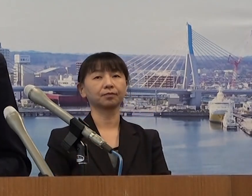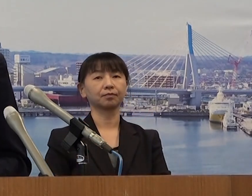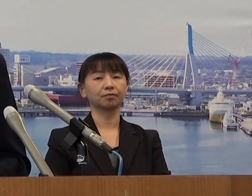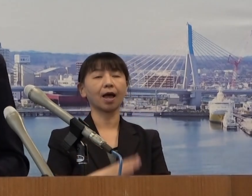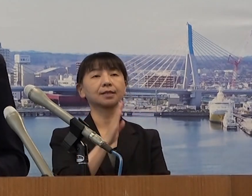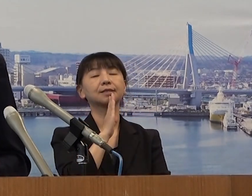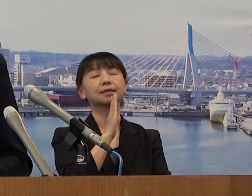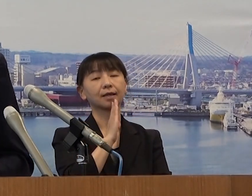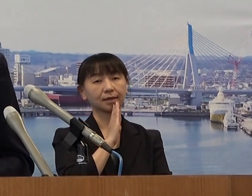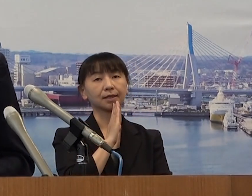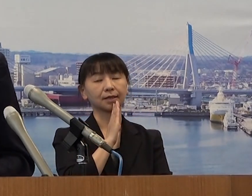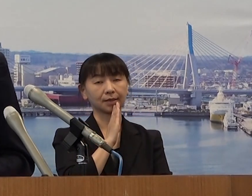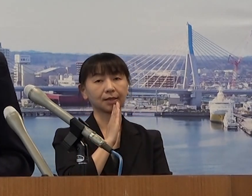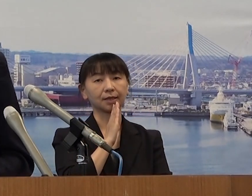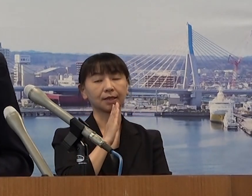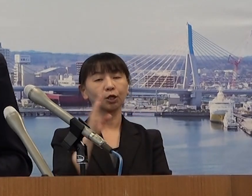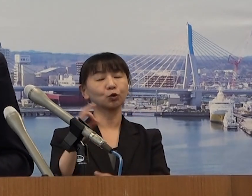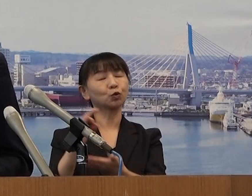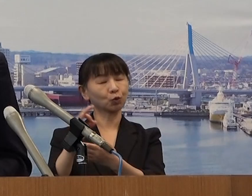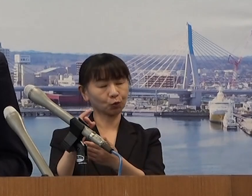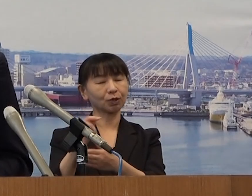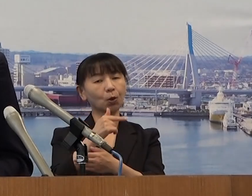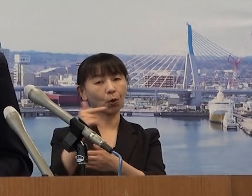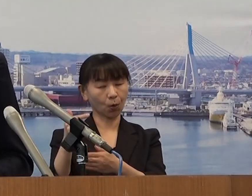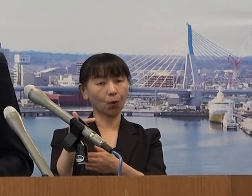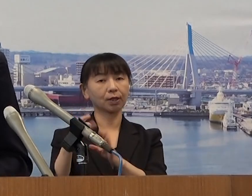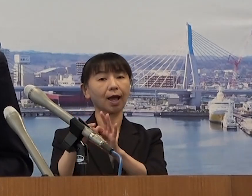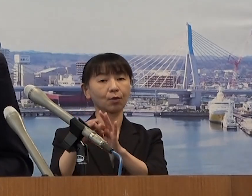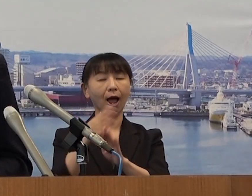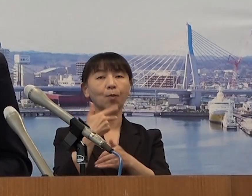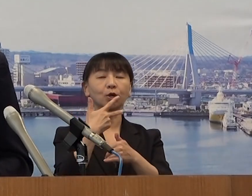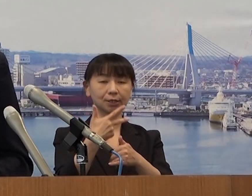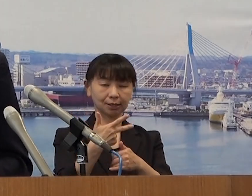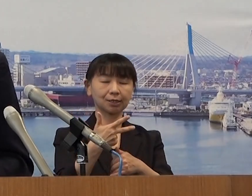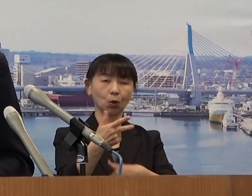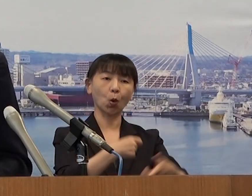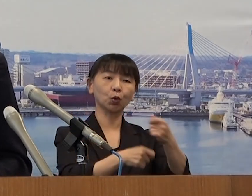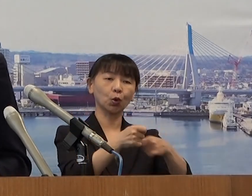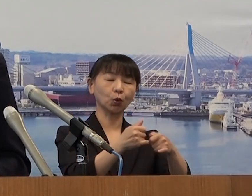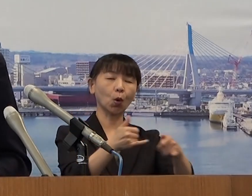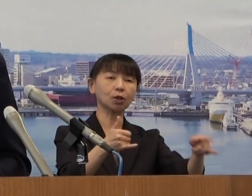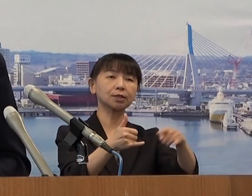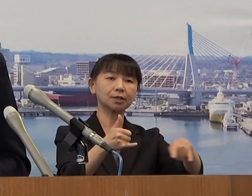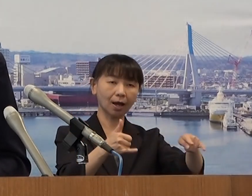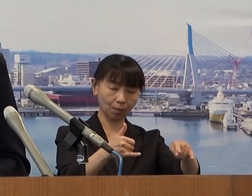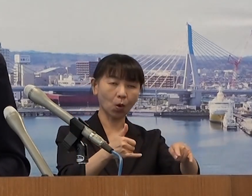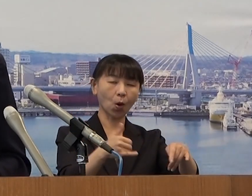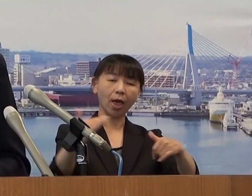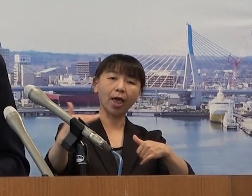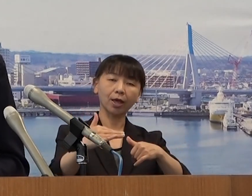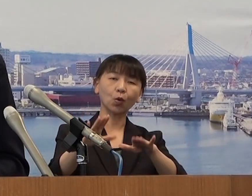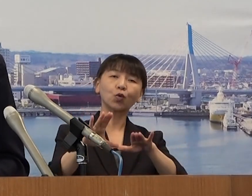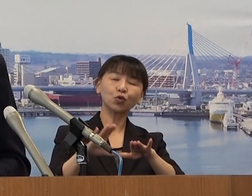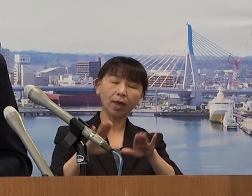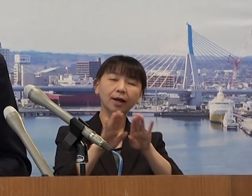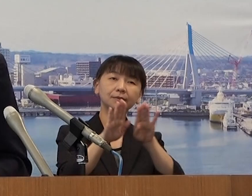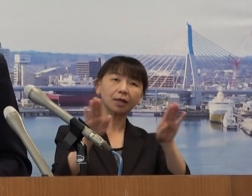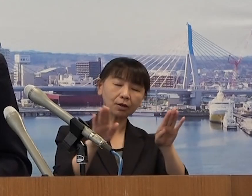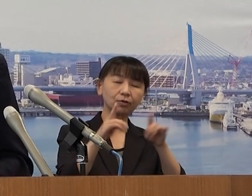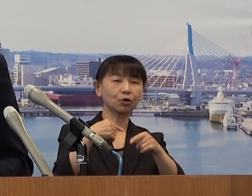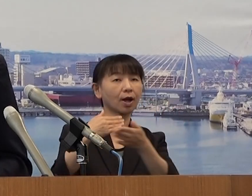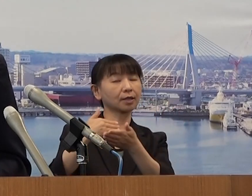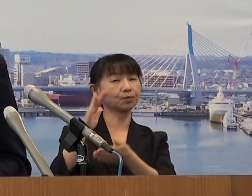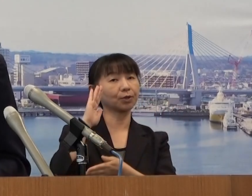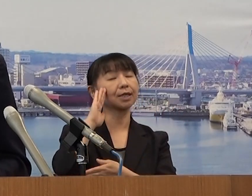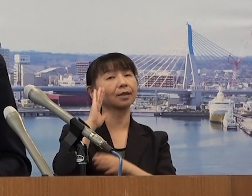実に、輸出に関して言いますと、青森の漁業も多少影響を受け始めていると聞いておりますので、その